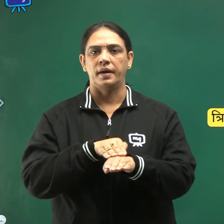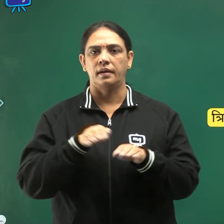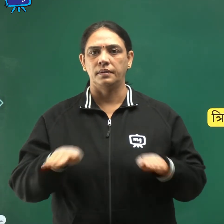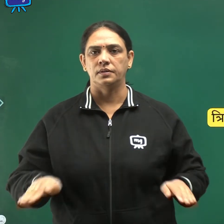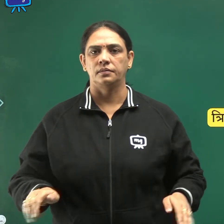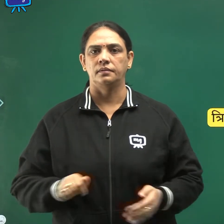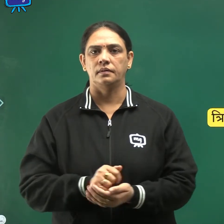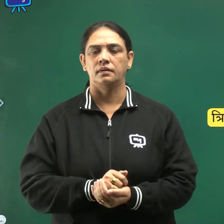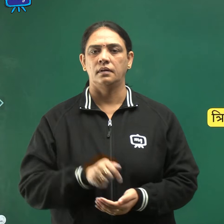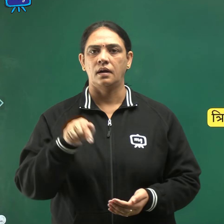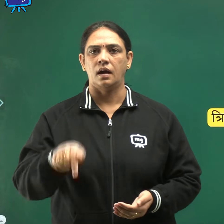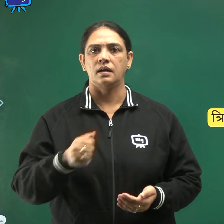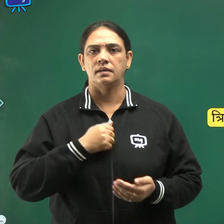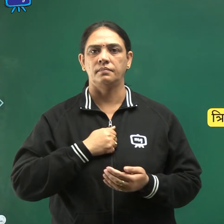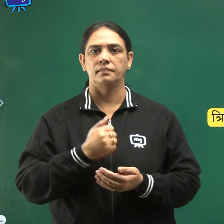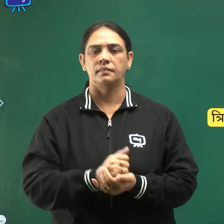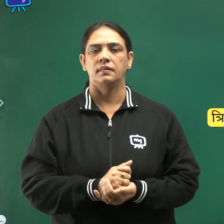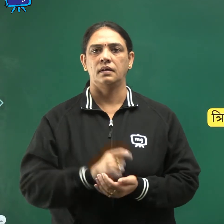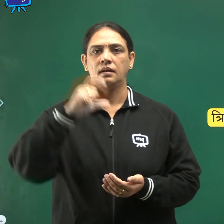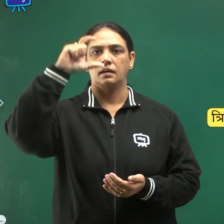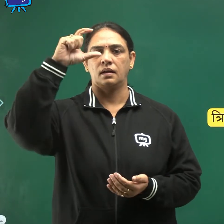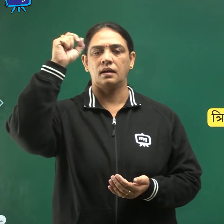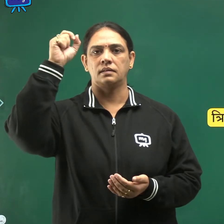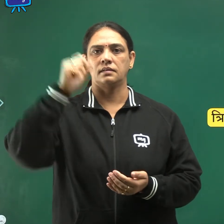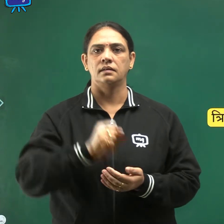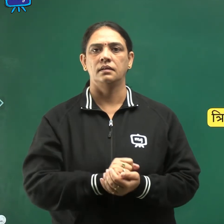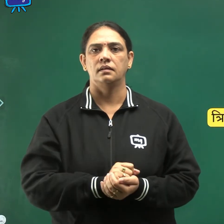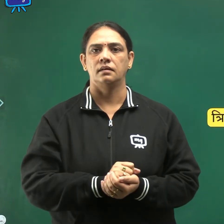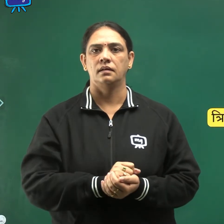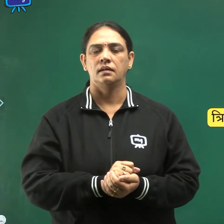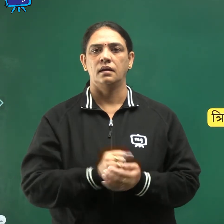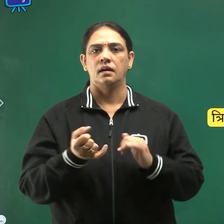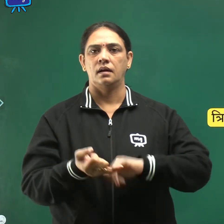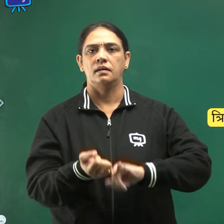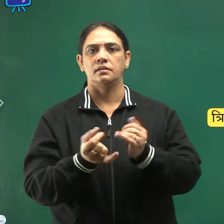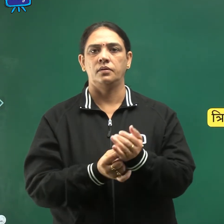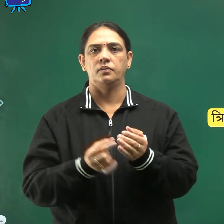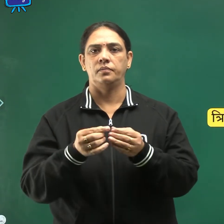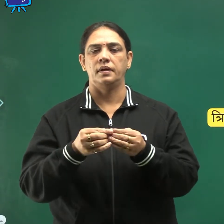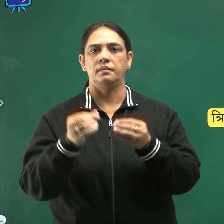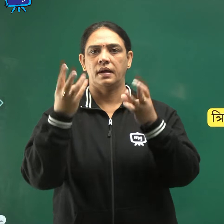बच्चों, आज हम क्लास 10 विषय गणित